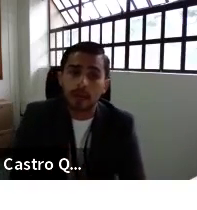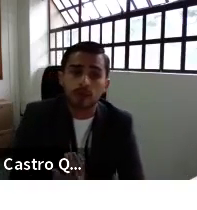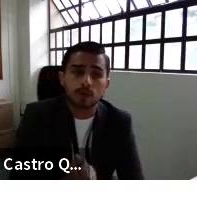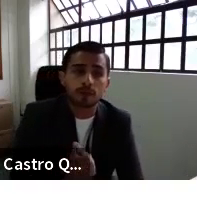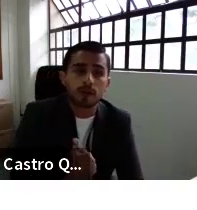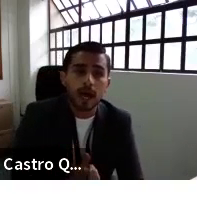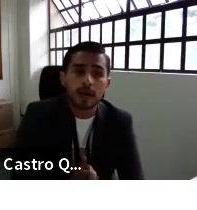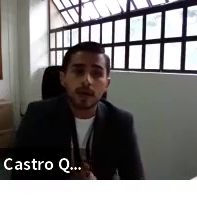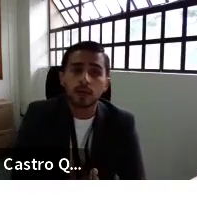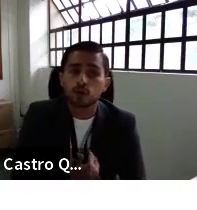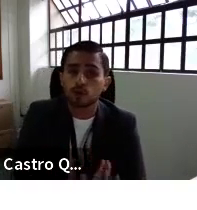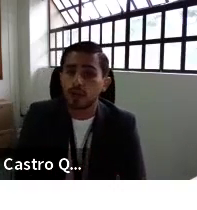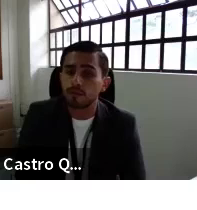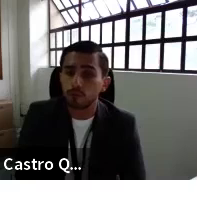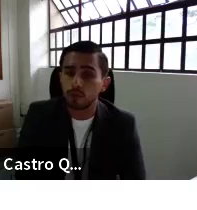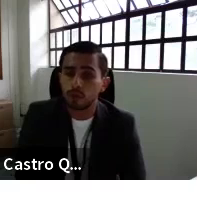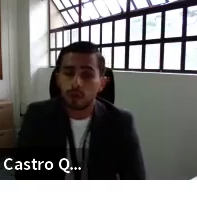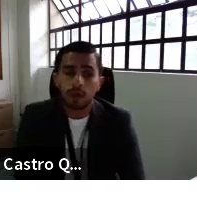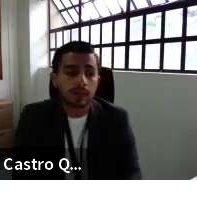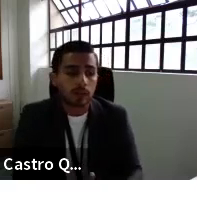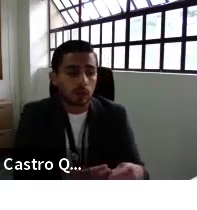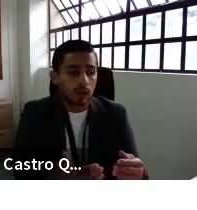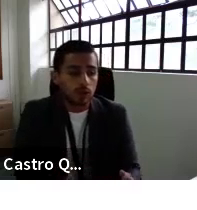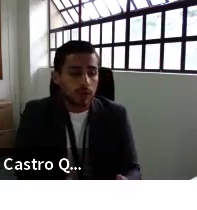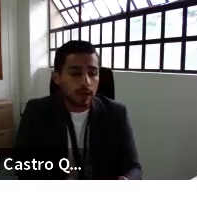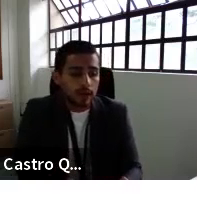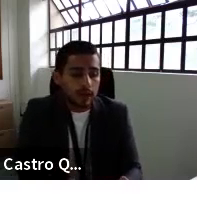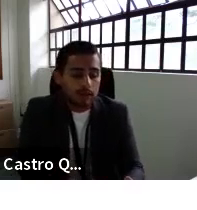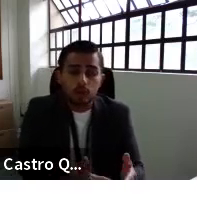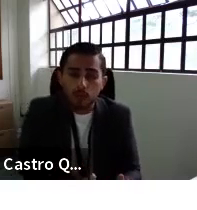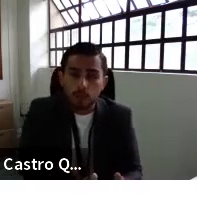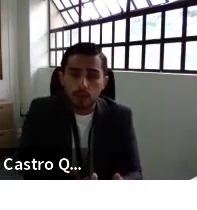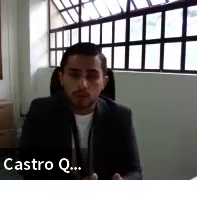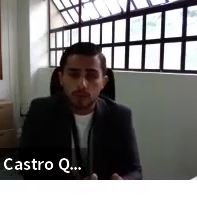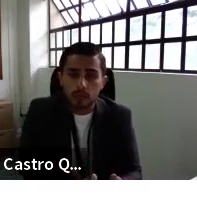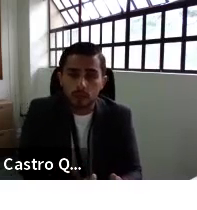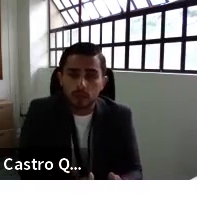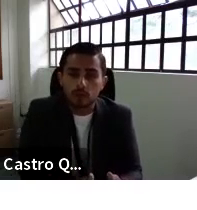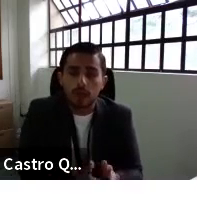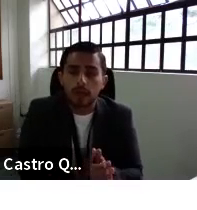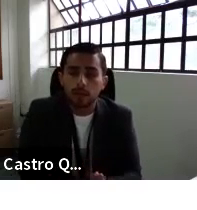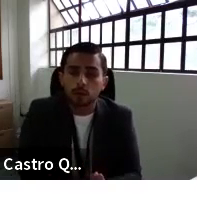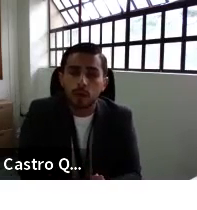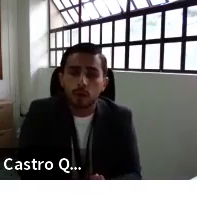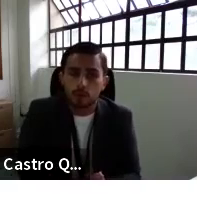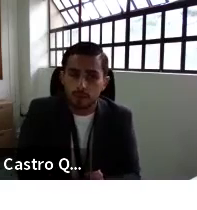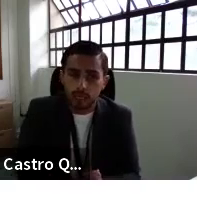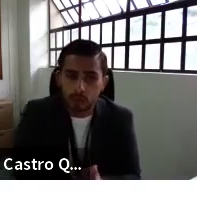para concebir forjar y construir el futuro tanto de los que gestionamos el conocimiento de los que generamos nuevo conocimiento